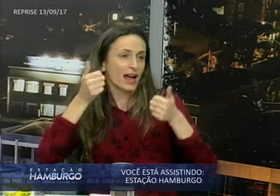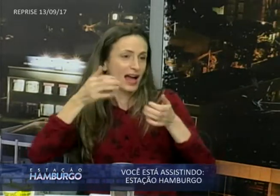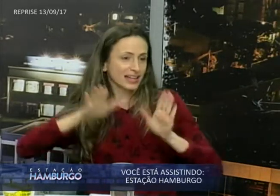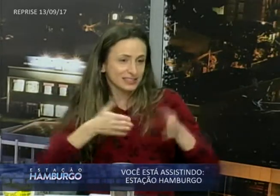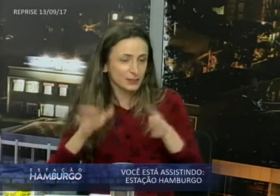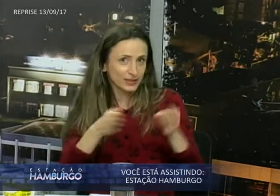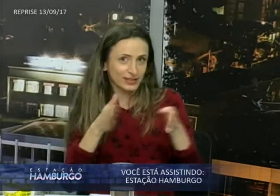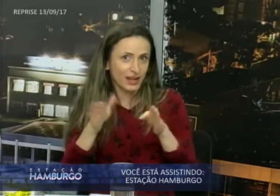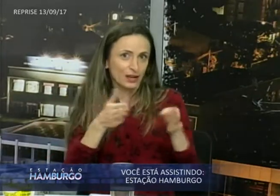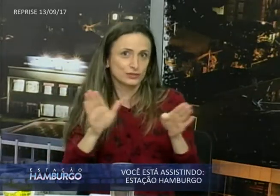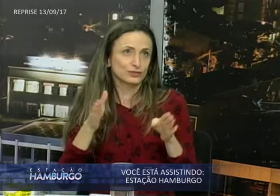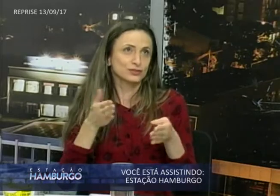precisa melhorar a acessibilidade.